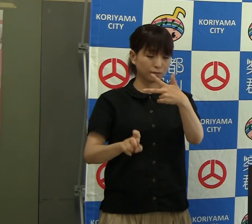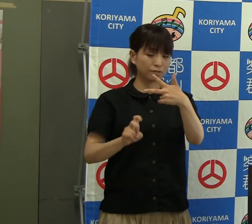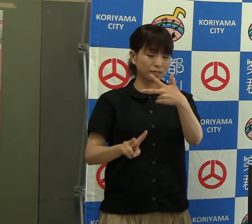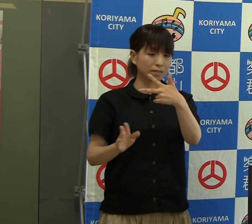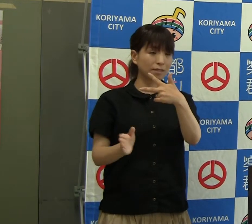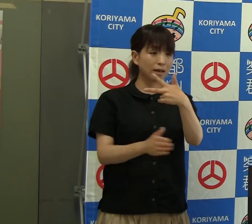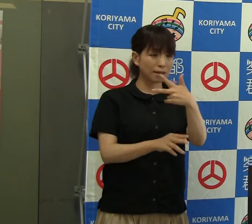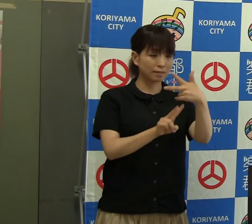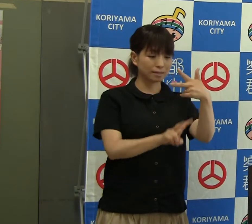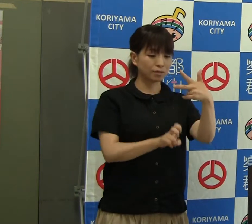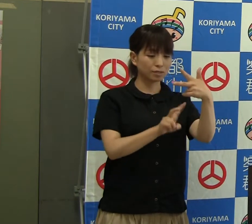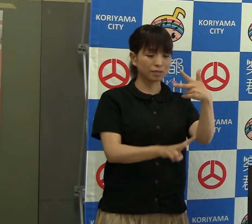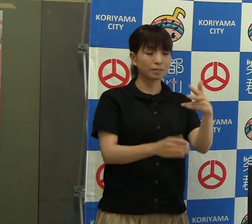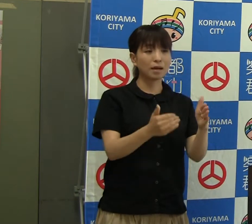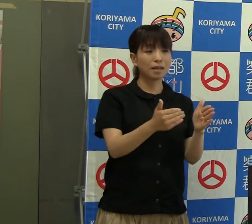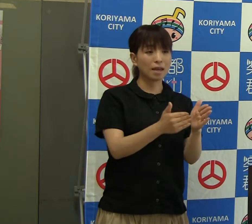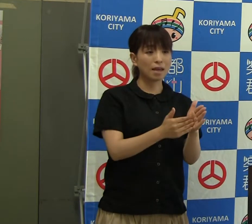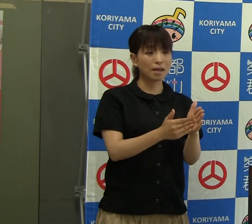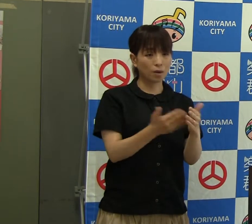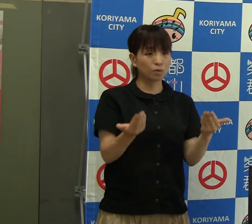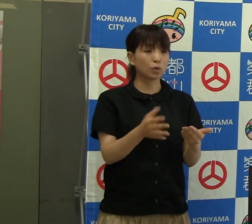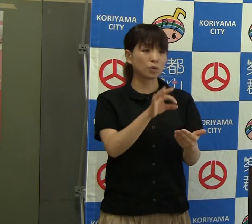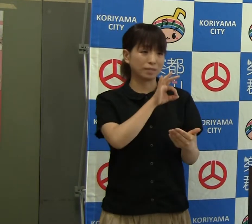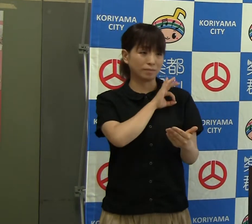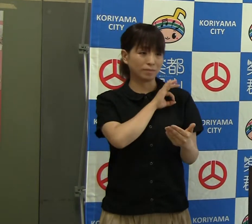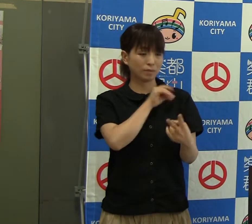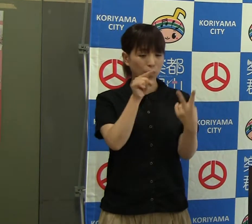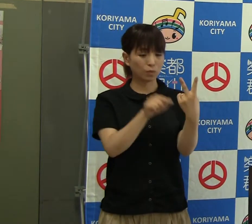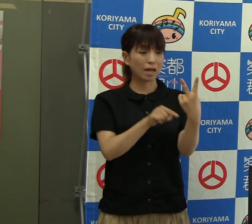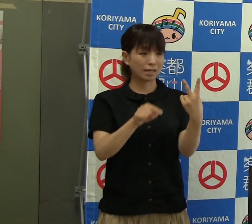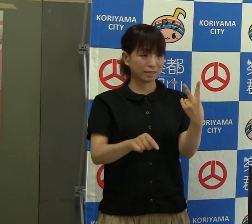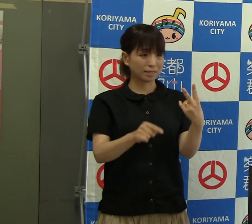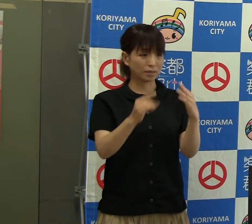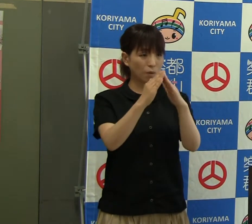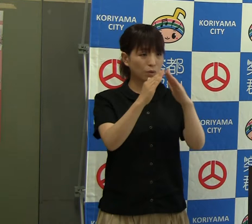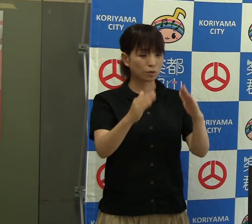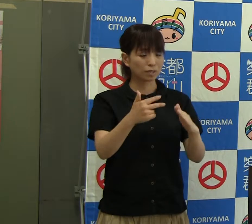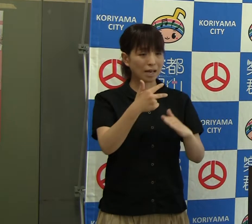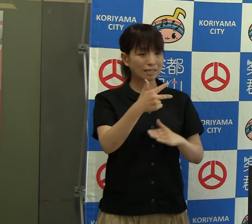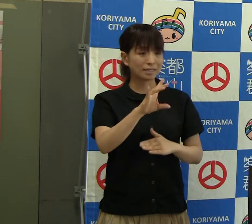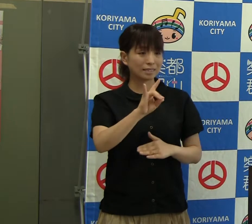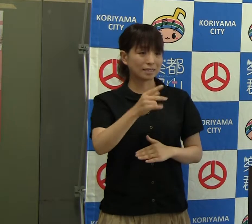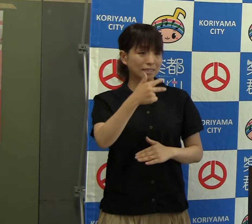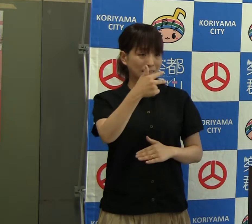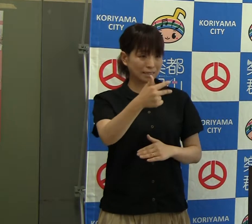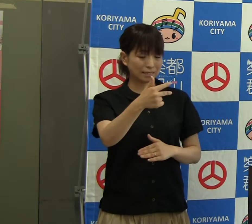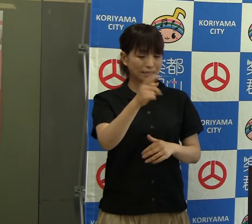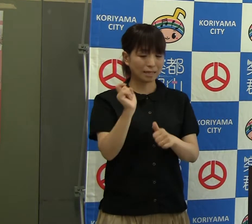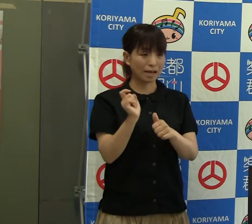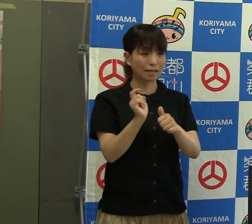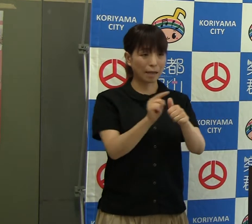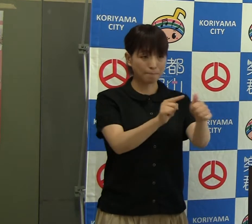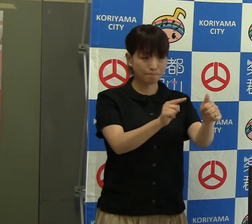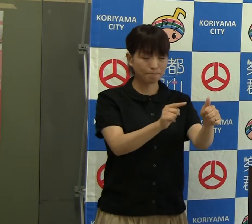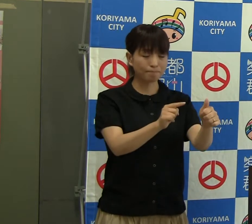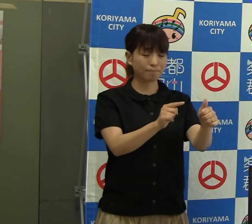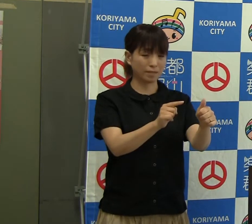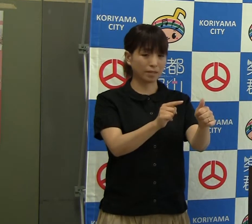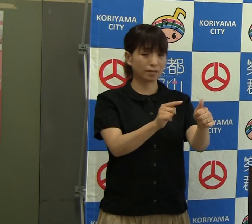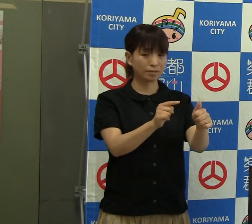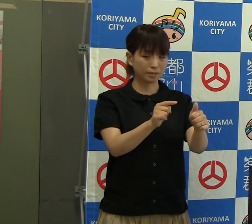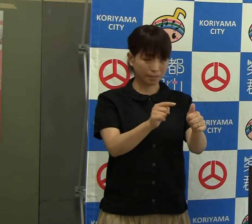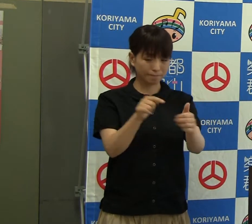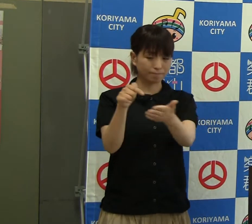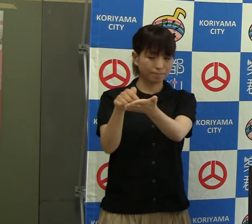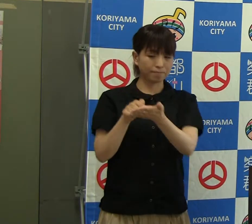で2人の職員を倉敷市に、これは倉敷もですね、倉敷に派遣するようにという指示